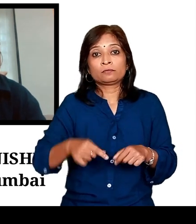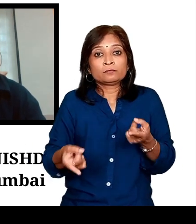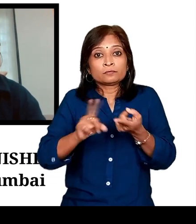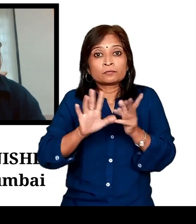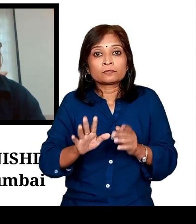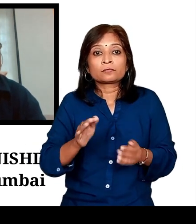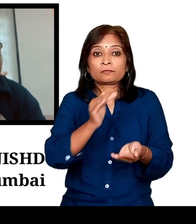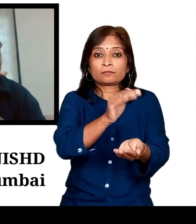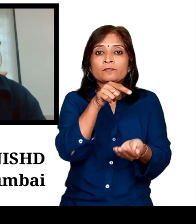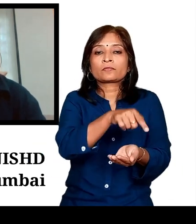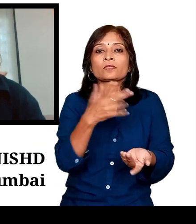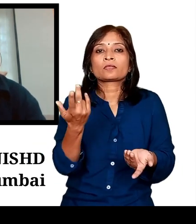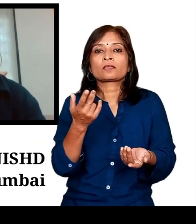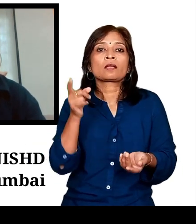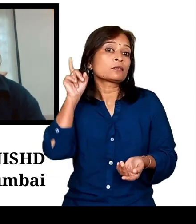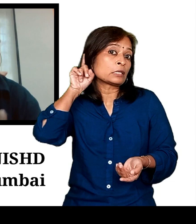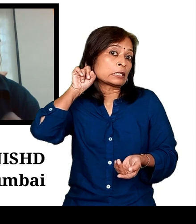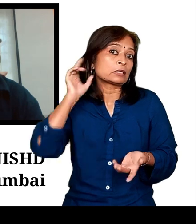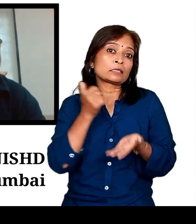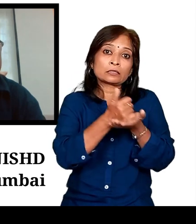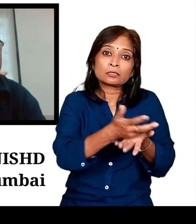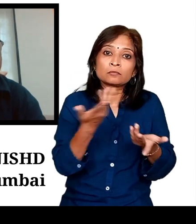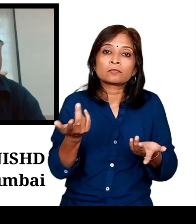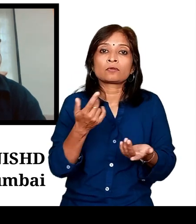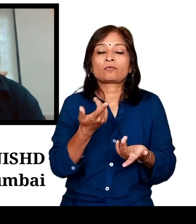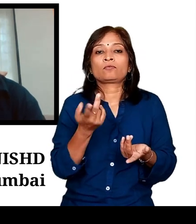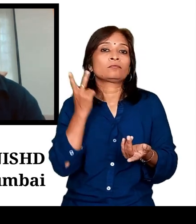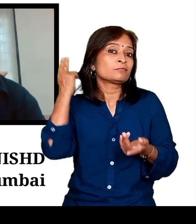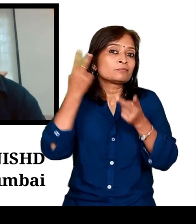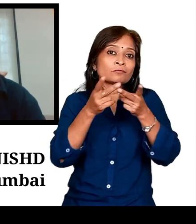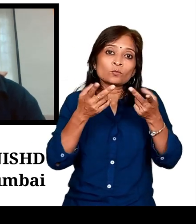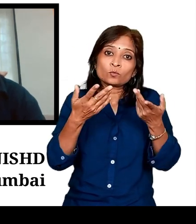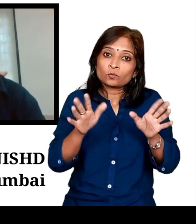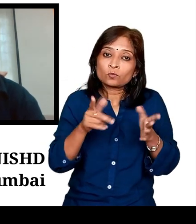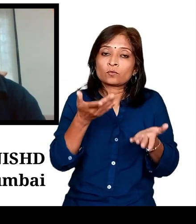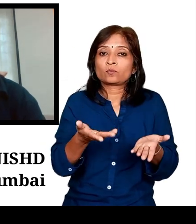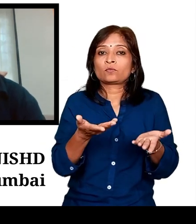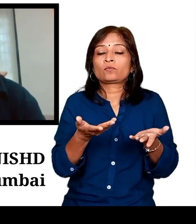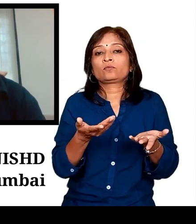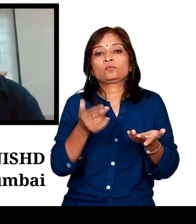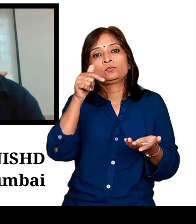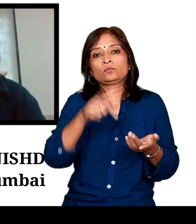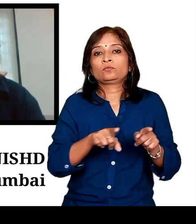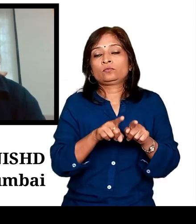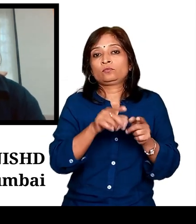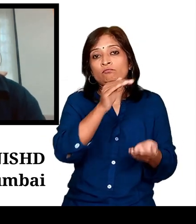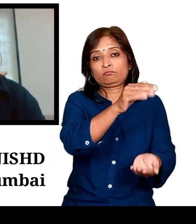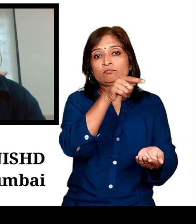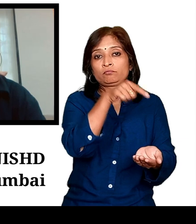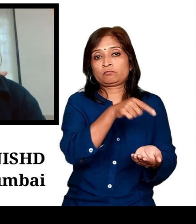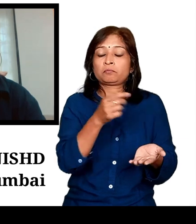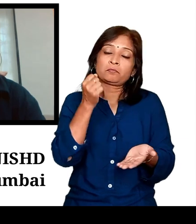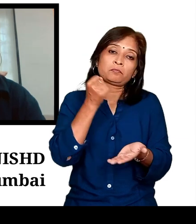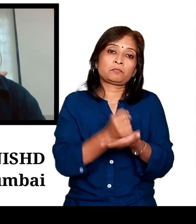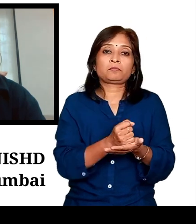बच्चों को हियरिंग एड प्रॉपरली मिले और उसका उसे बेनिफिट मिले, या तो कॉकलियर इम्प्लांटेशन हो, तो